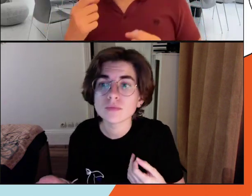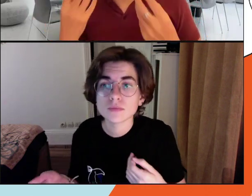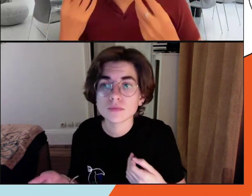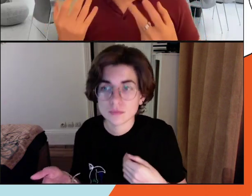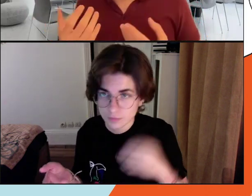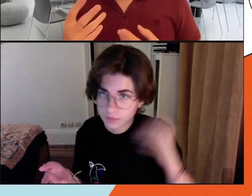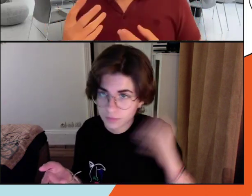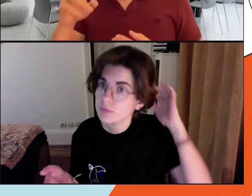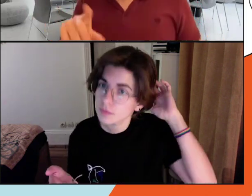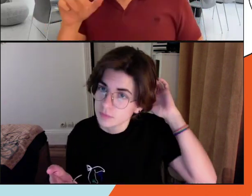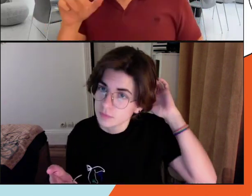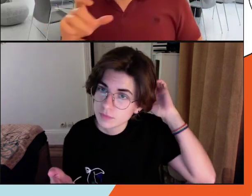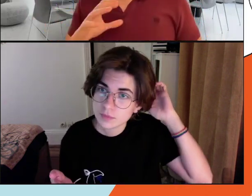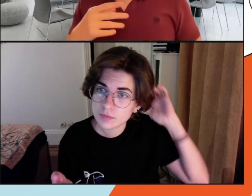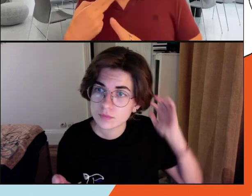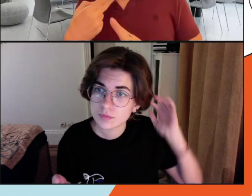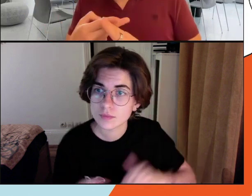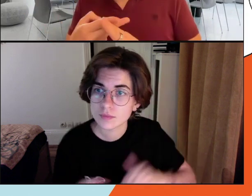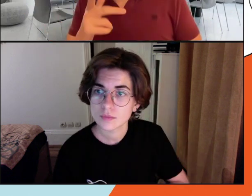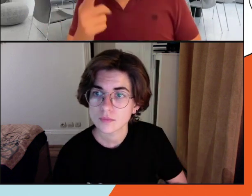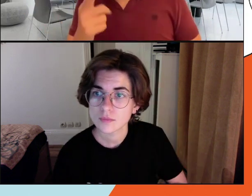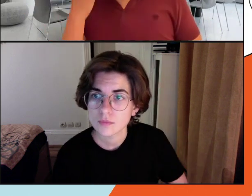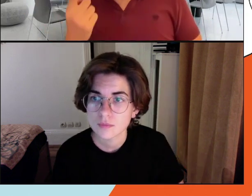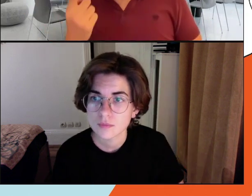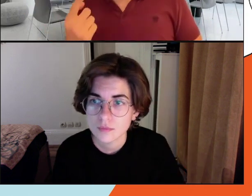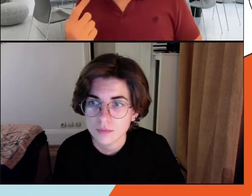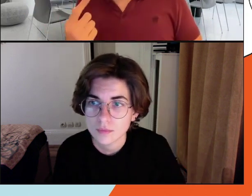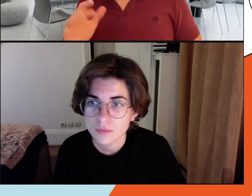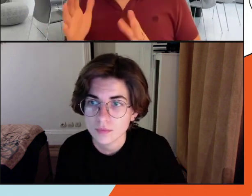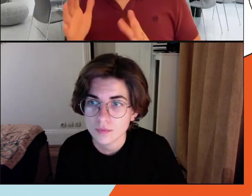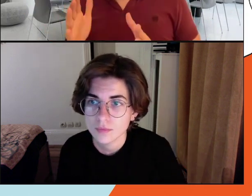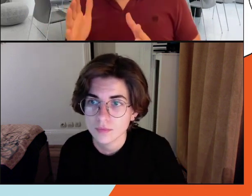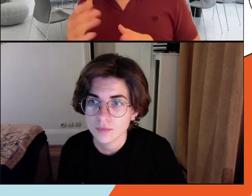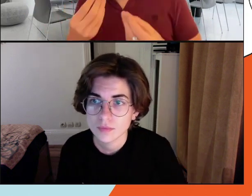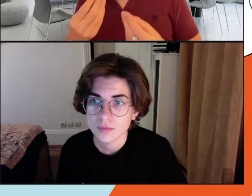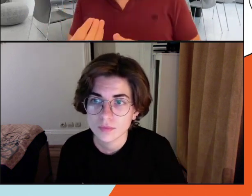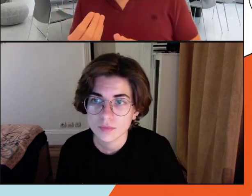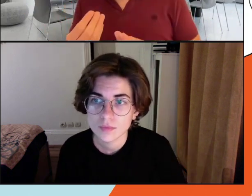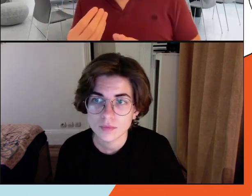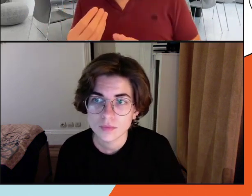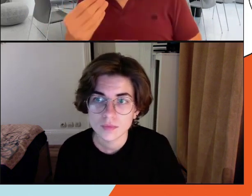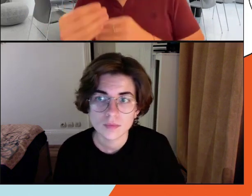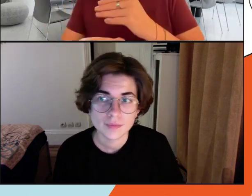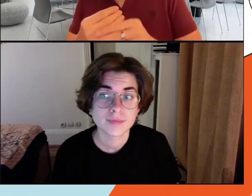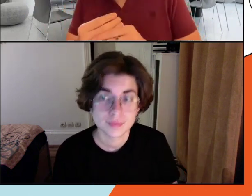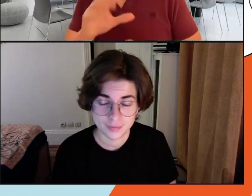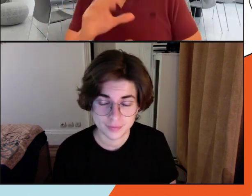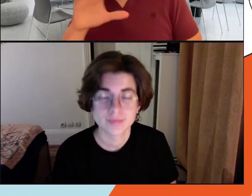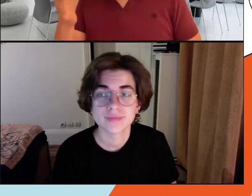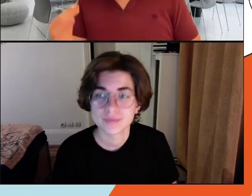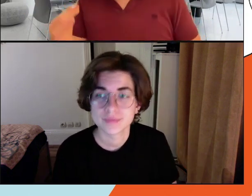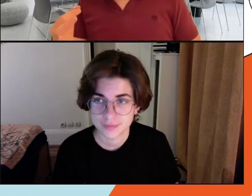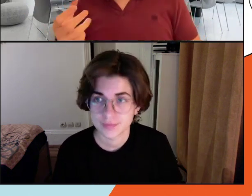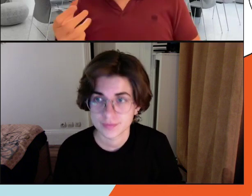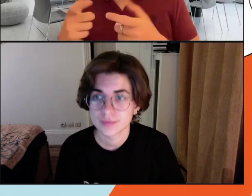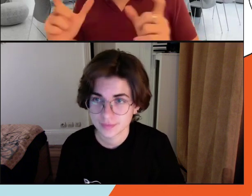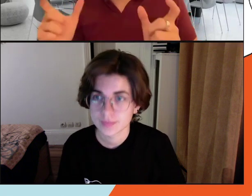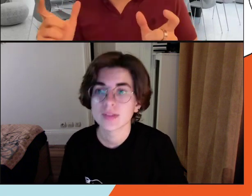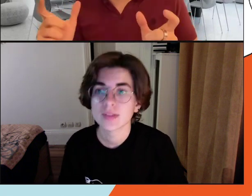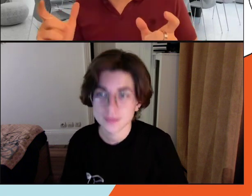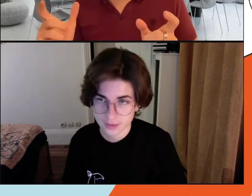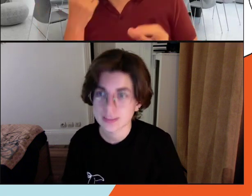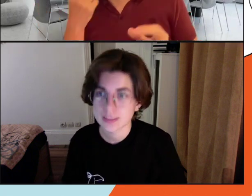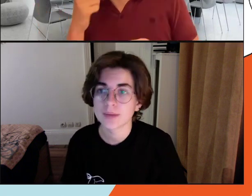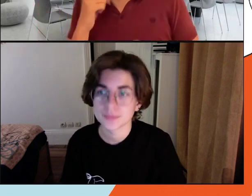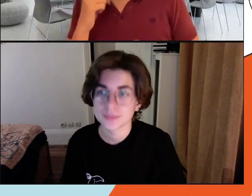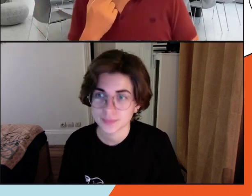quotidien. La vraie question qu'on essaie de répondre tous les deux, je pense, c'est comment on rend le monde 100% accessible C'est ça.